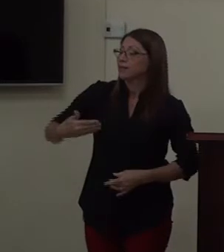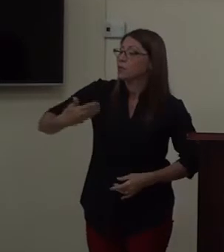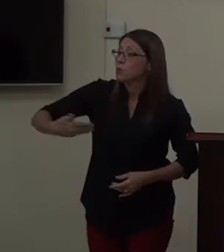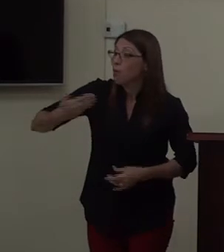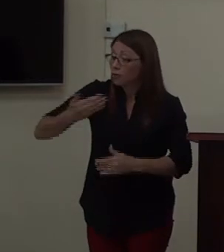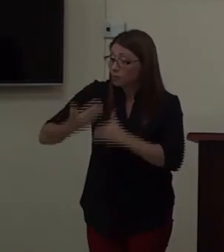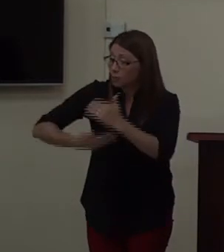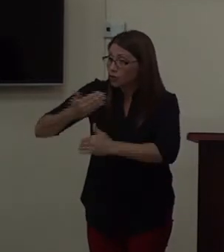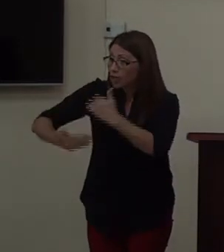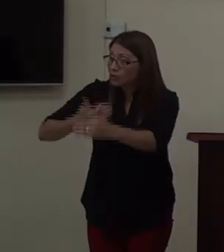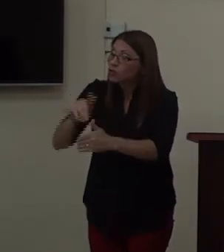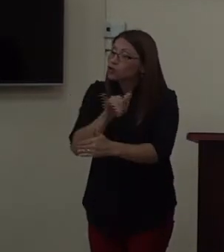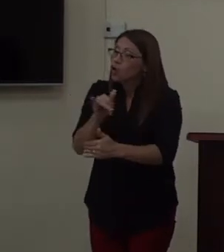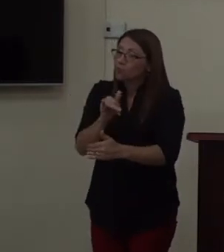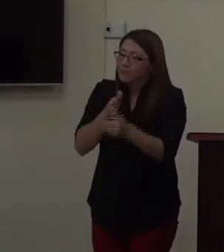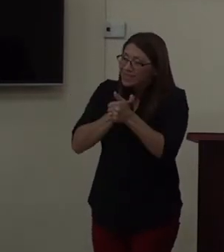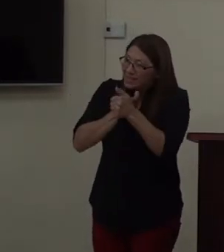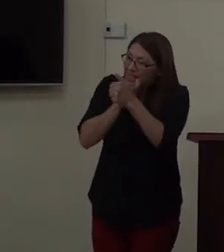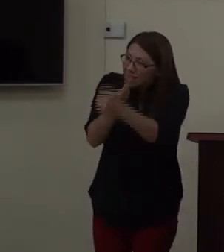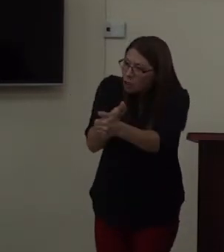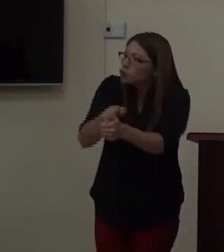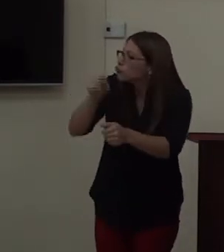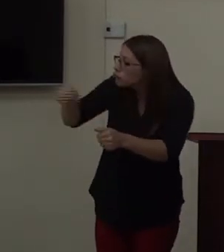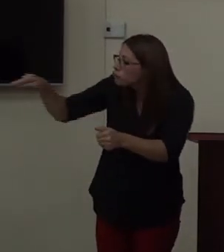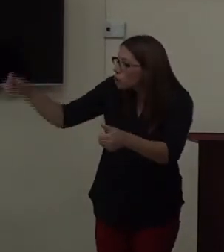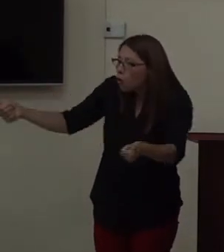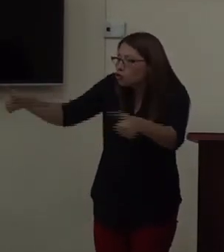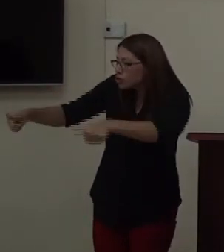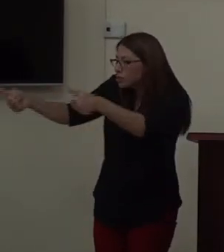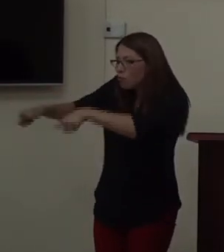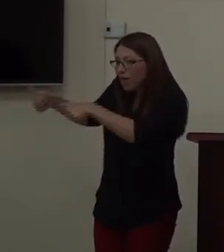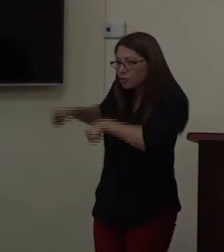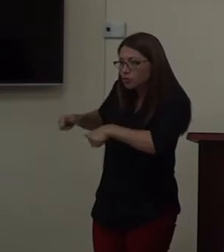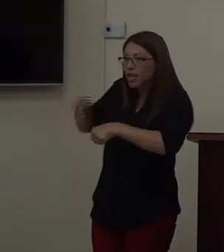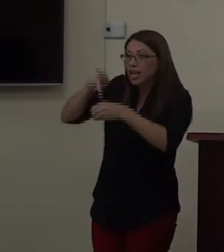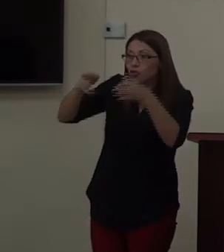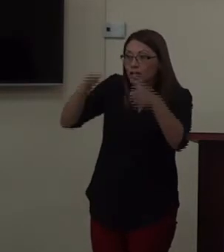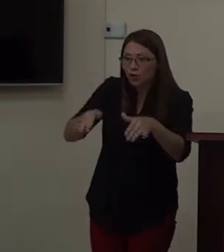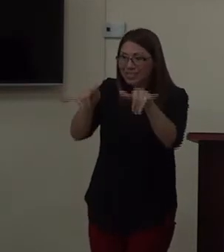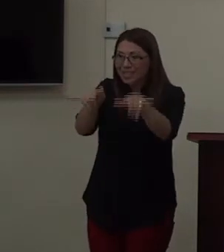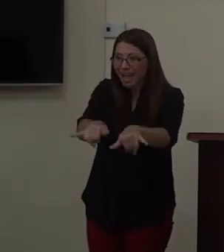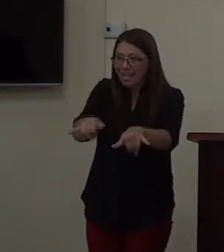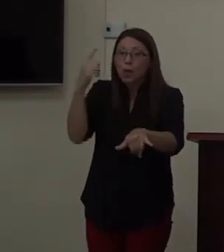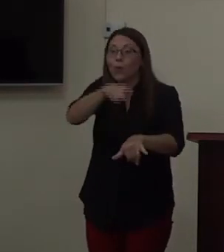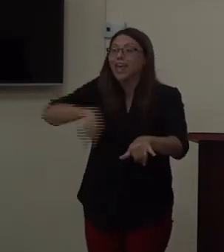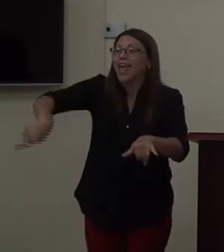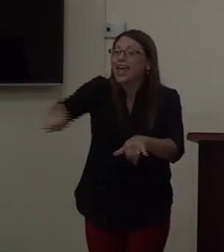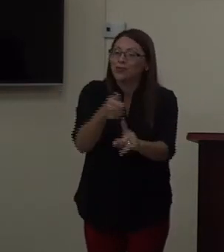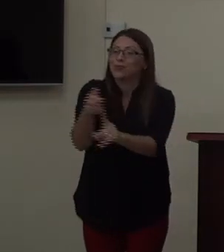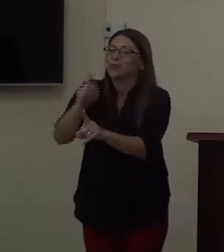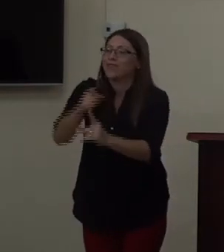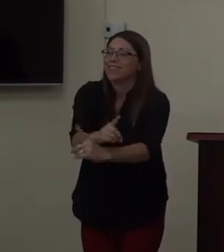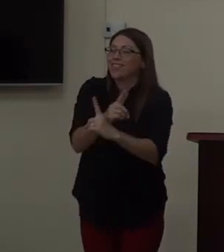procesos son dirigidos y son consensuados y los actores están claramente ahí, porque les toca a ellos defender, no a nosotros, por ejemplo.